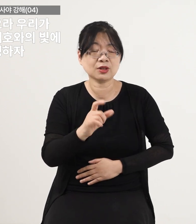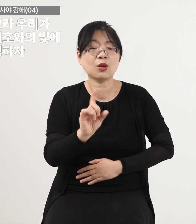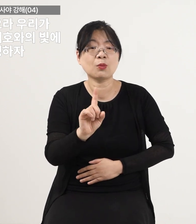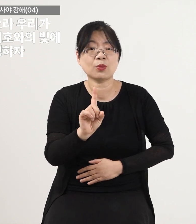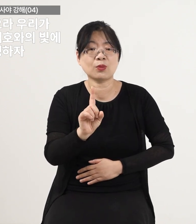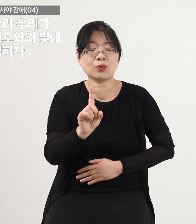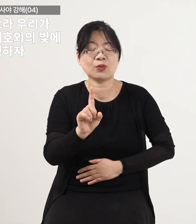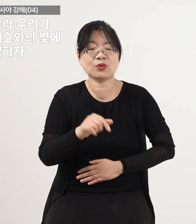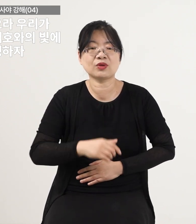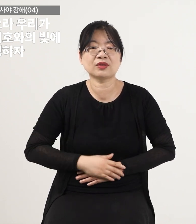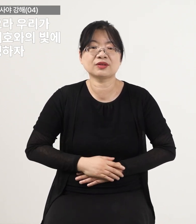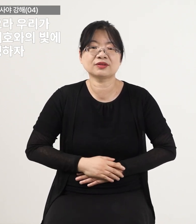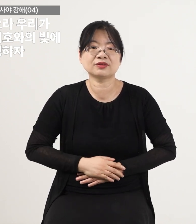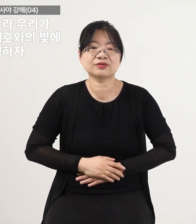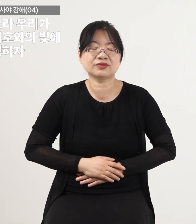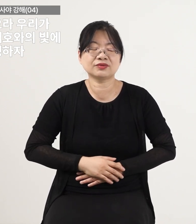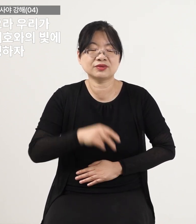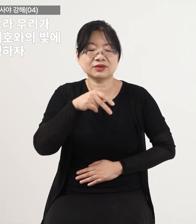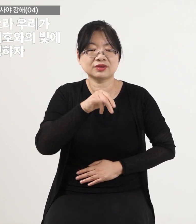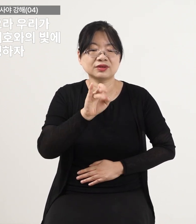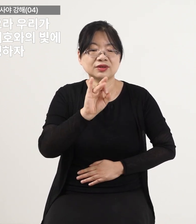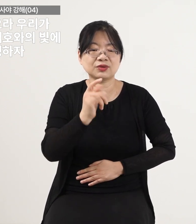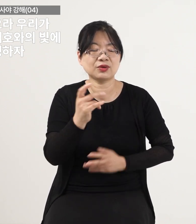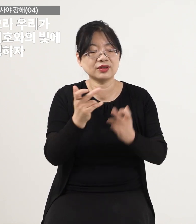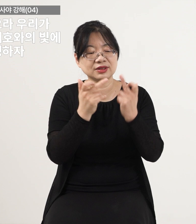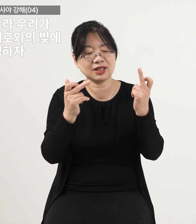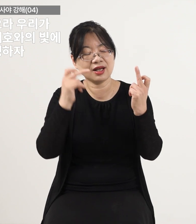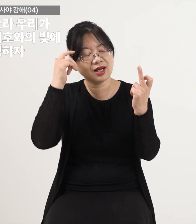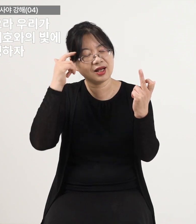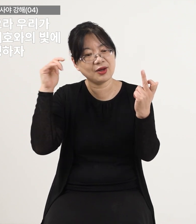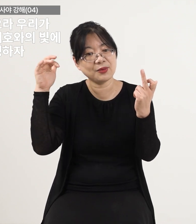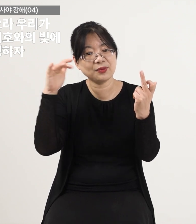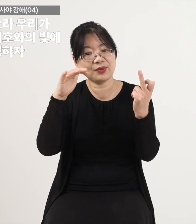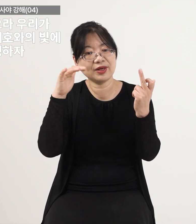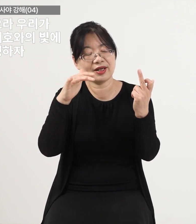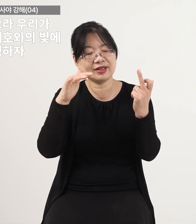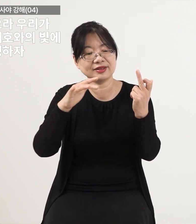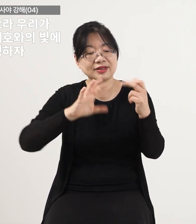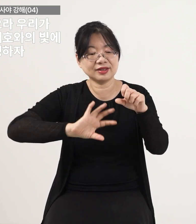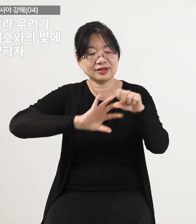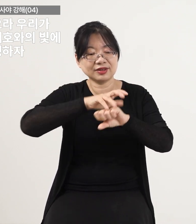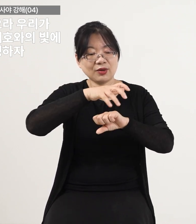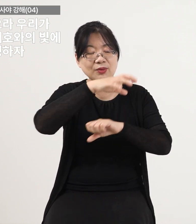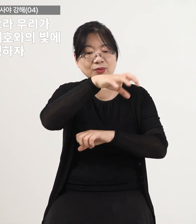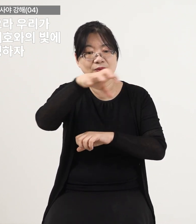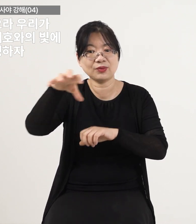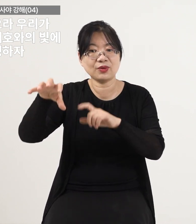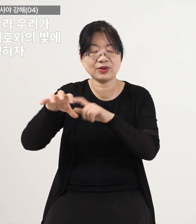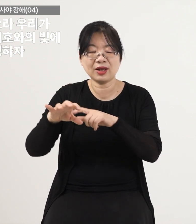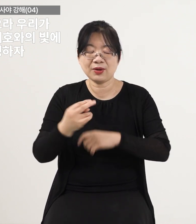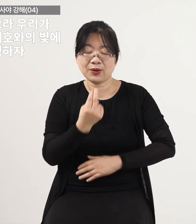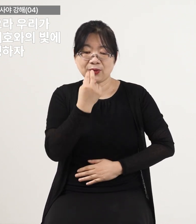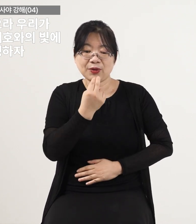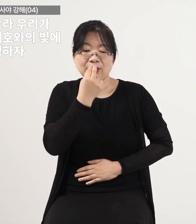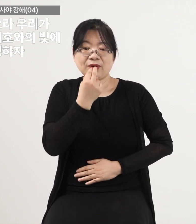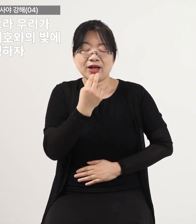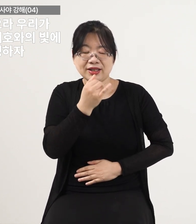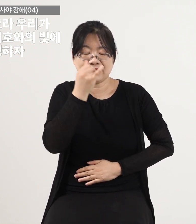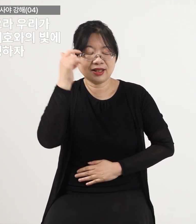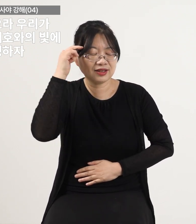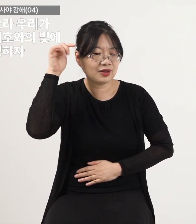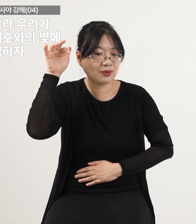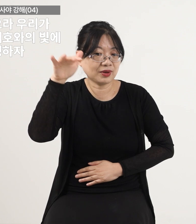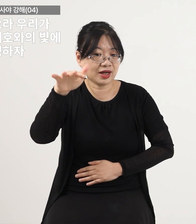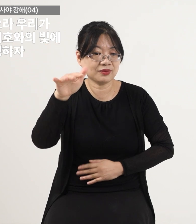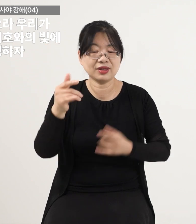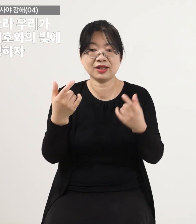모아질 것이다. 그 시온산을 사모하는 열방의 헐떡거림의